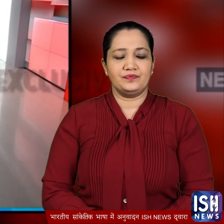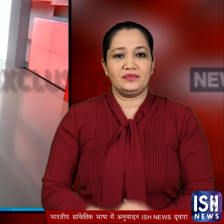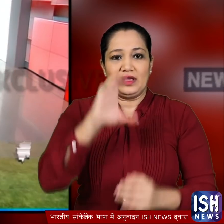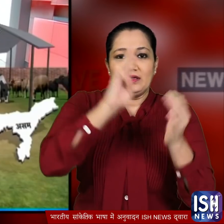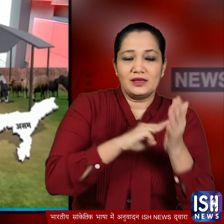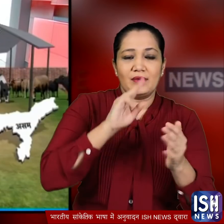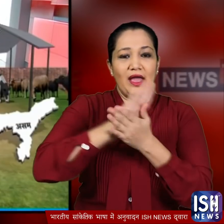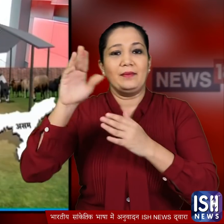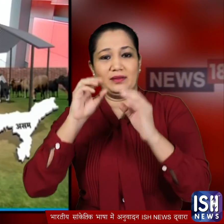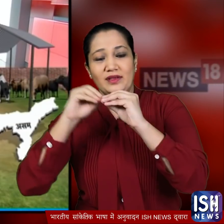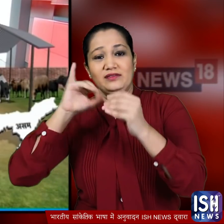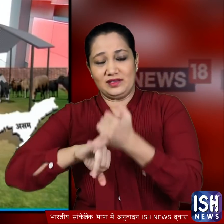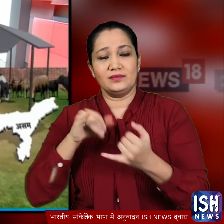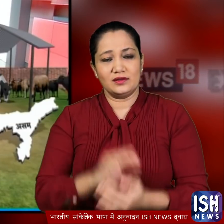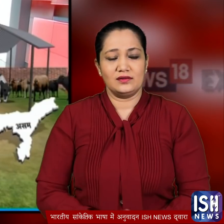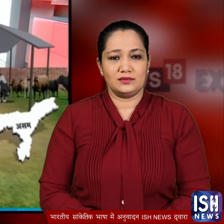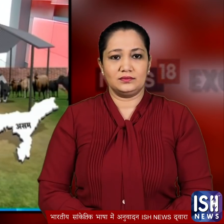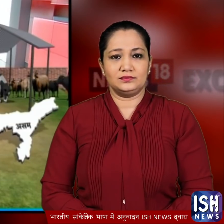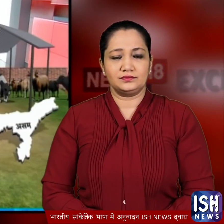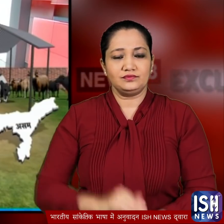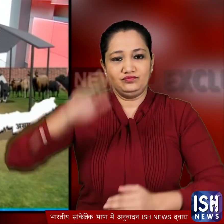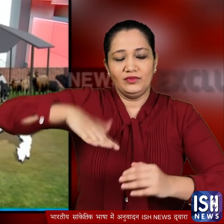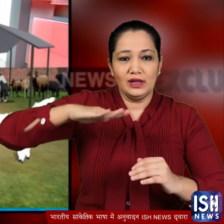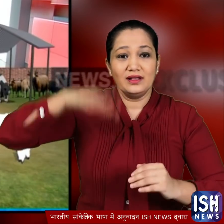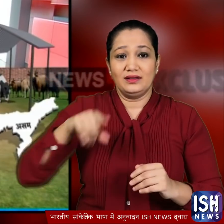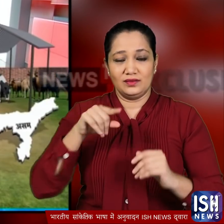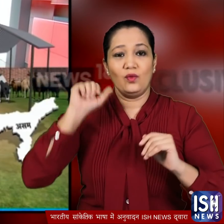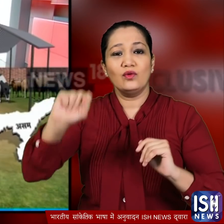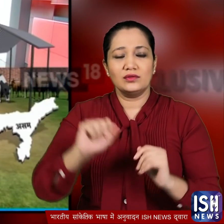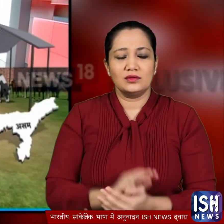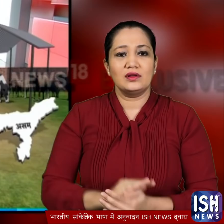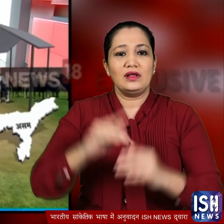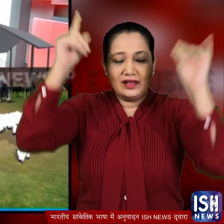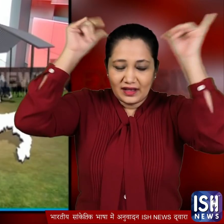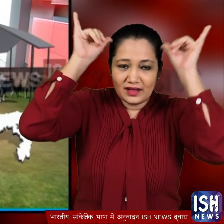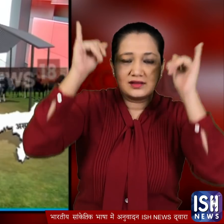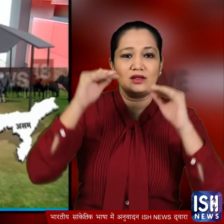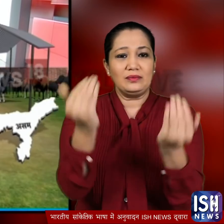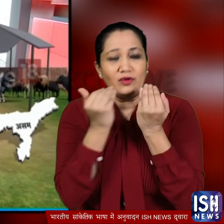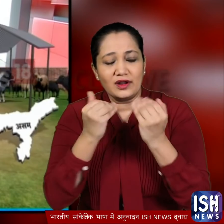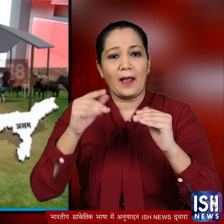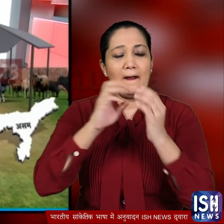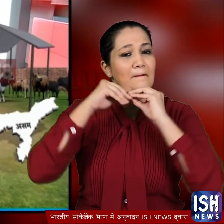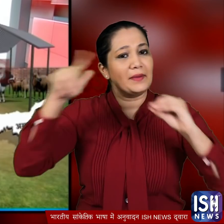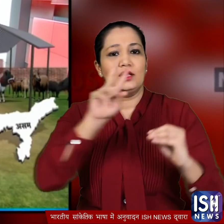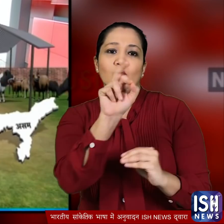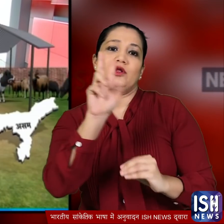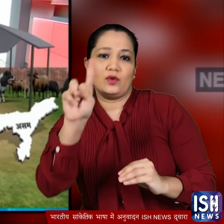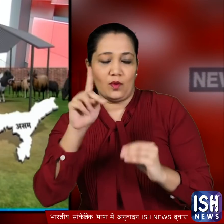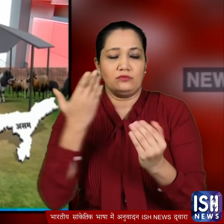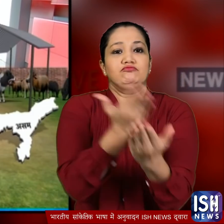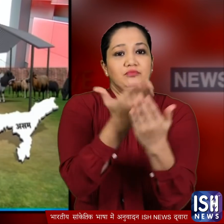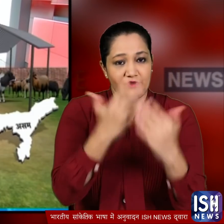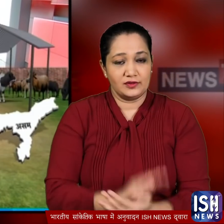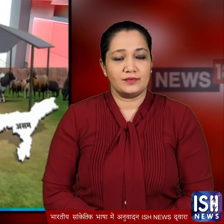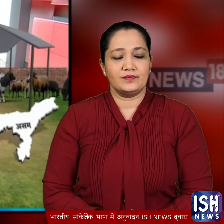कि मुख्यमंत्री हेमंत बिस्वा शर्मा ने विधानसभा में मवेशी संरक्षण बिल 2021 पेश